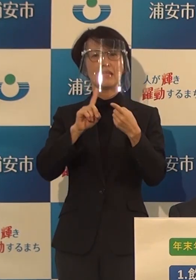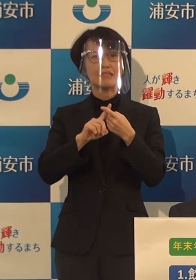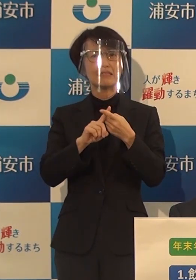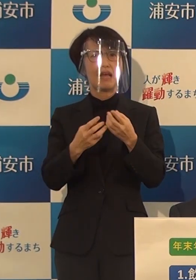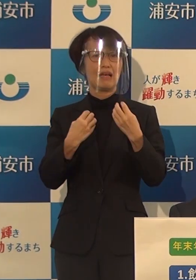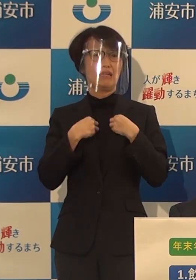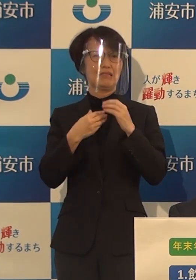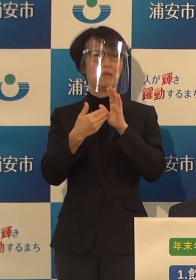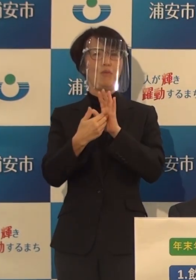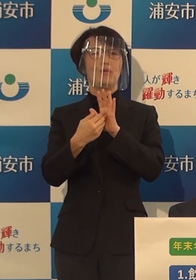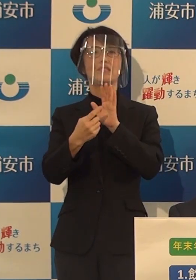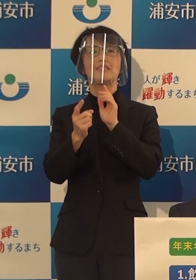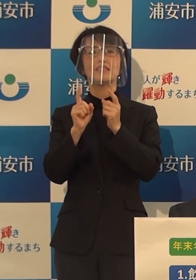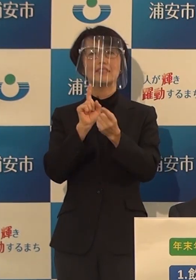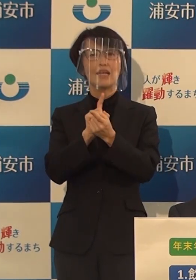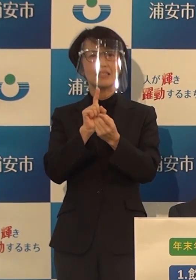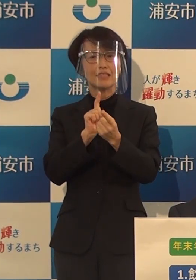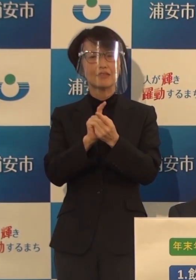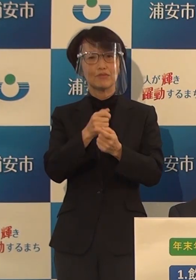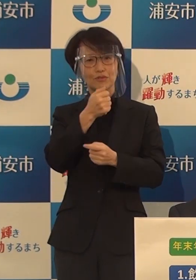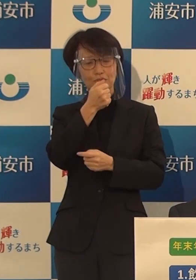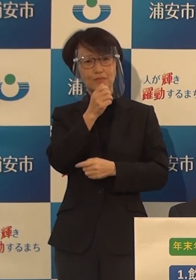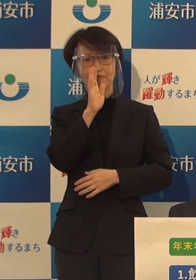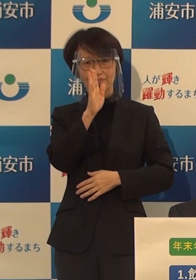の徹底をお願いいたします。